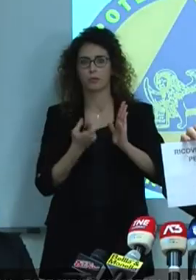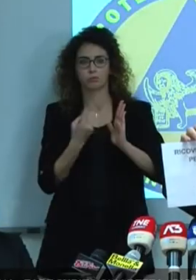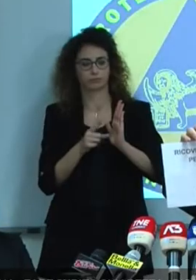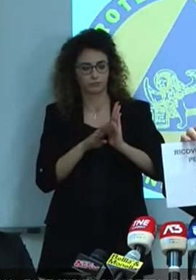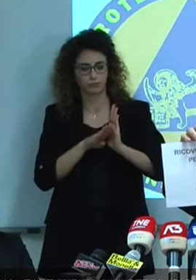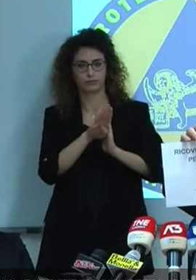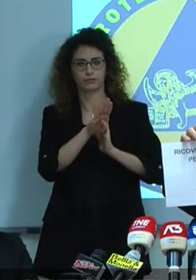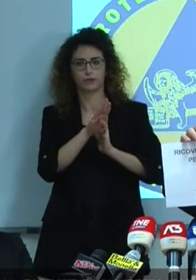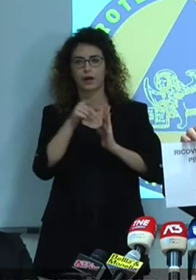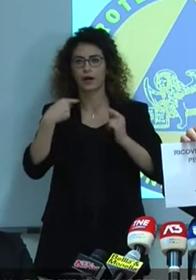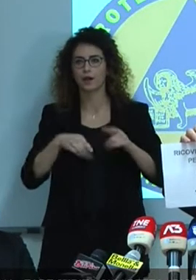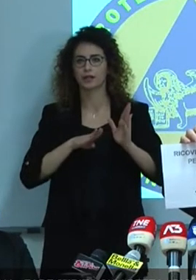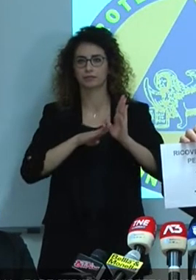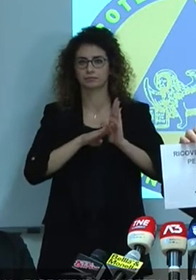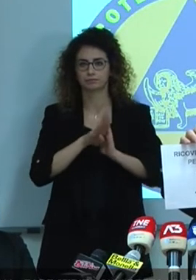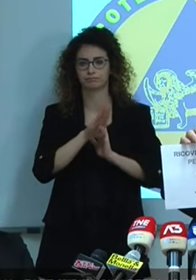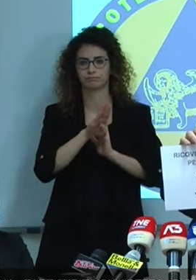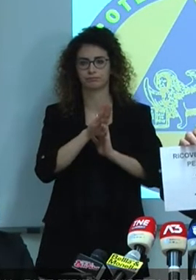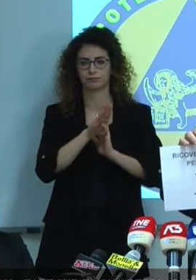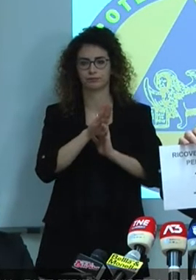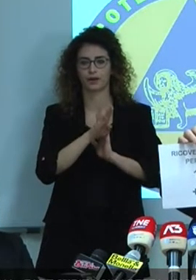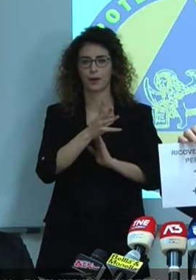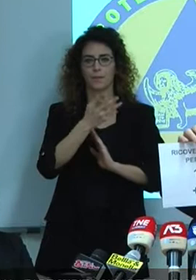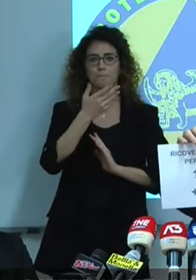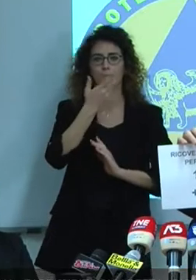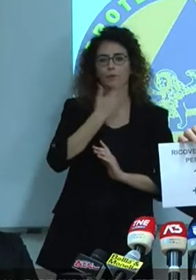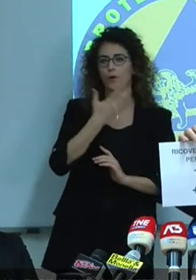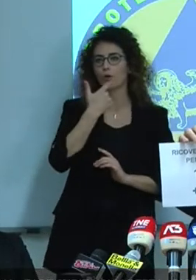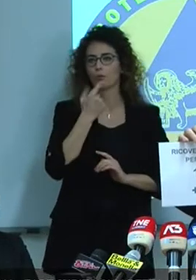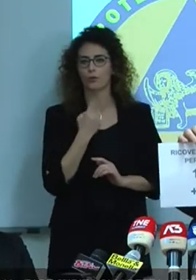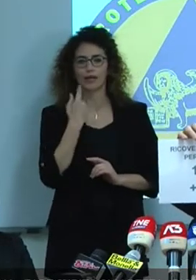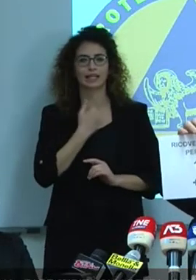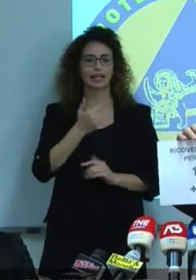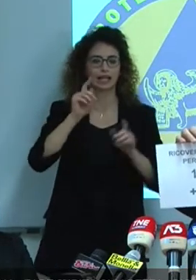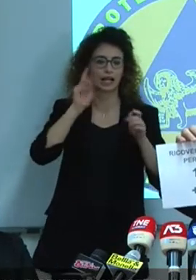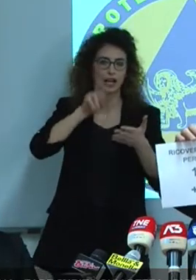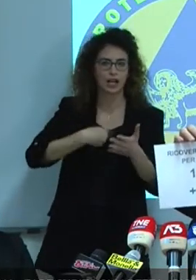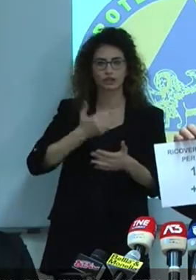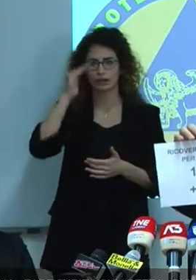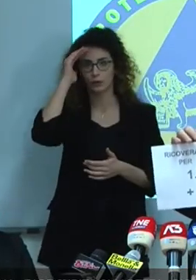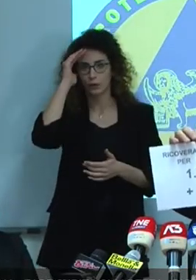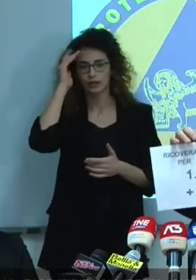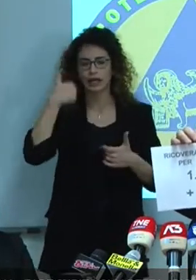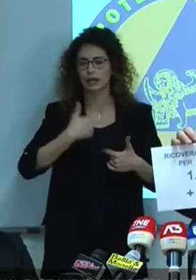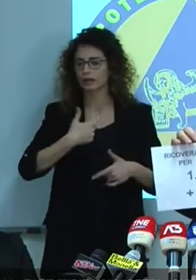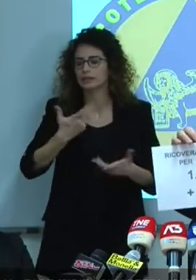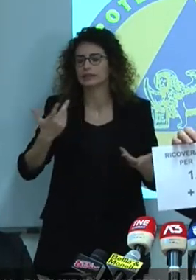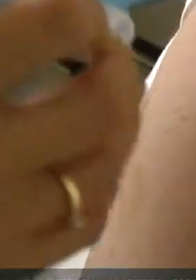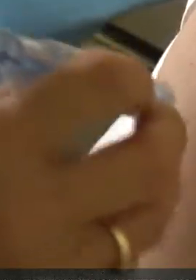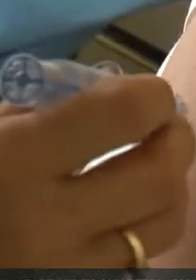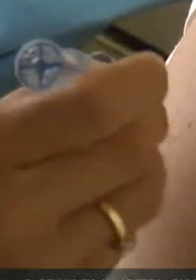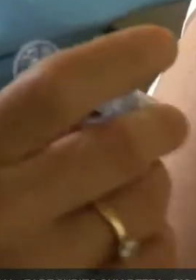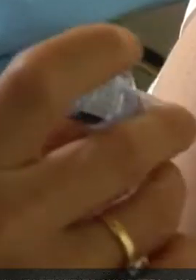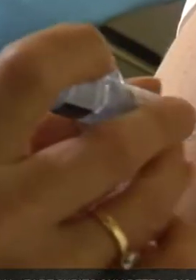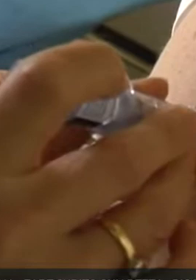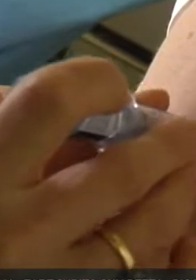Sta ripartendo. Piaccia o non piaccia a chi leggerà o ci ascolterà, ma io ho l'obbligo di dirvi come sta andando la storia.